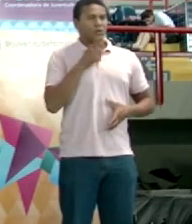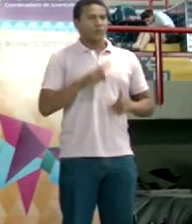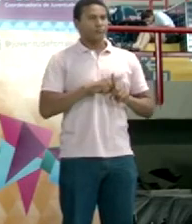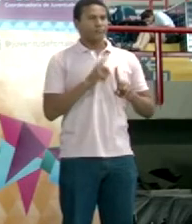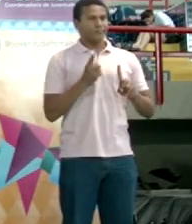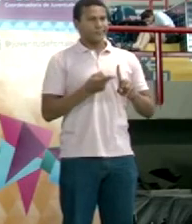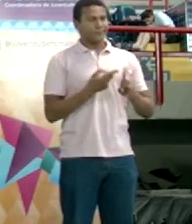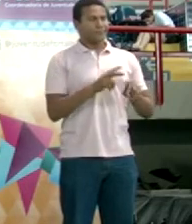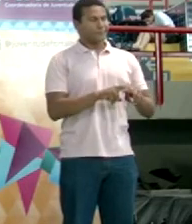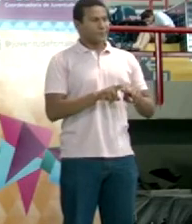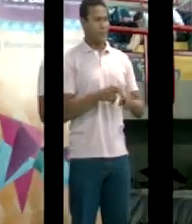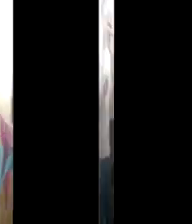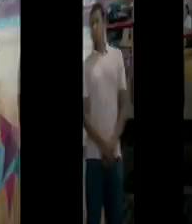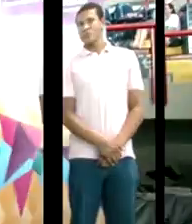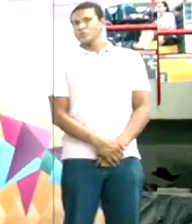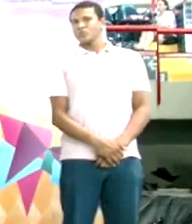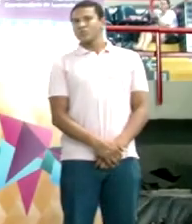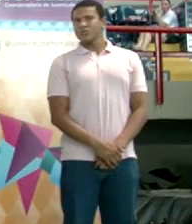da esterilidade.